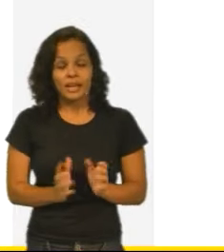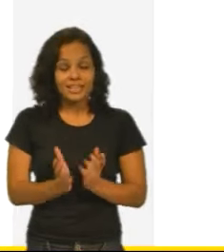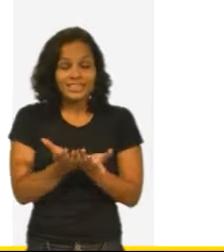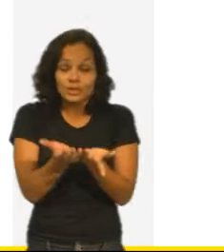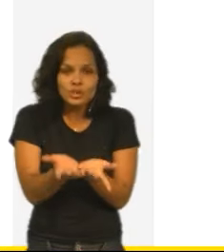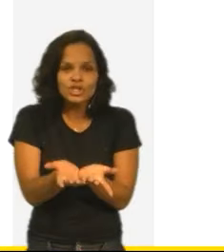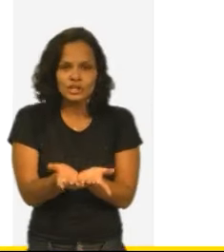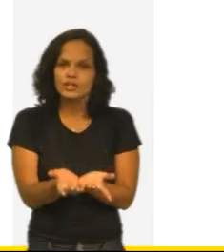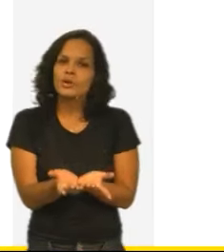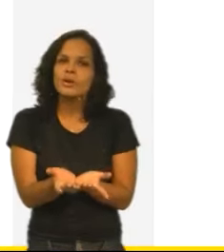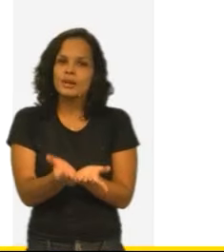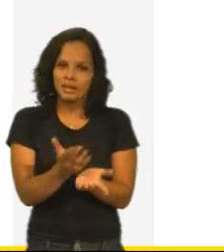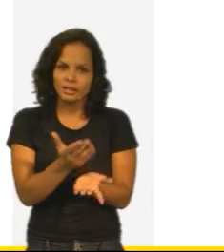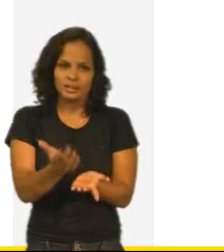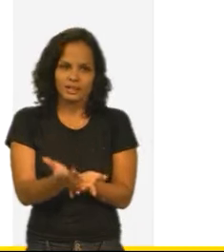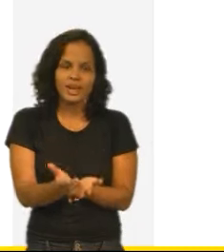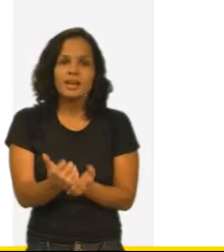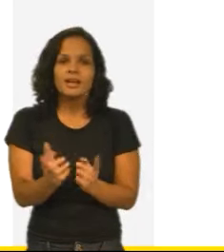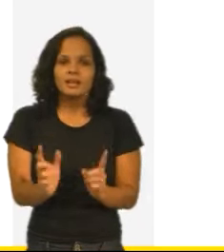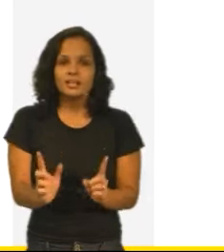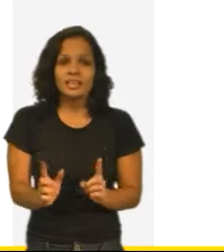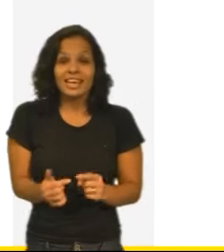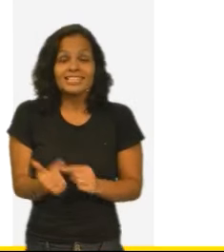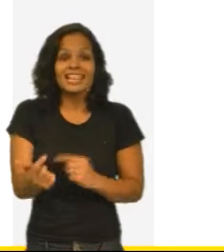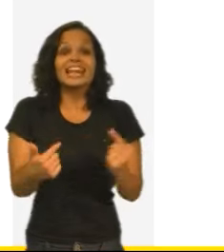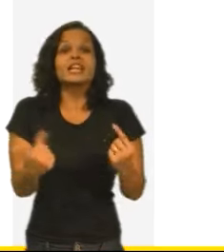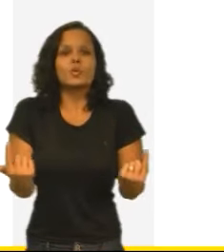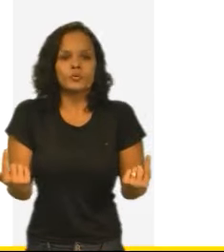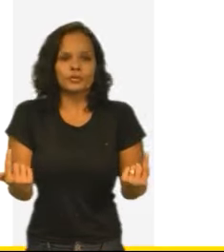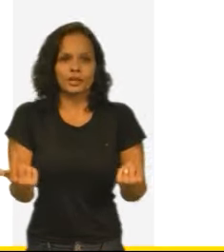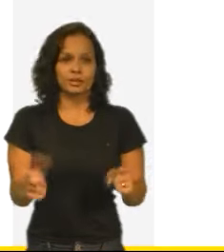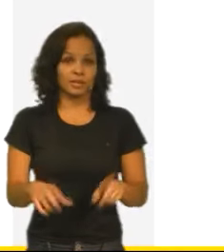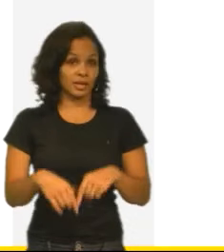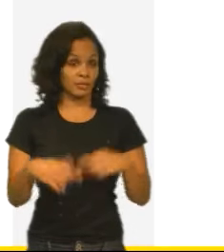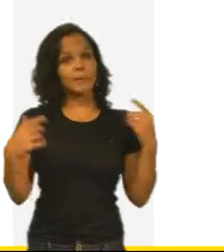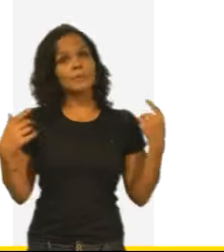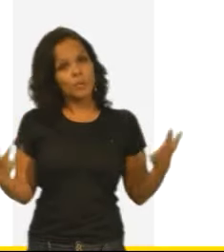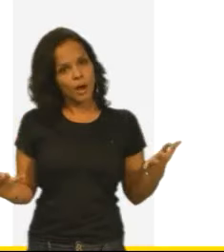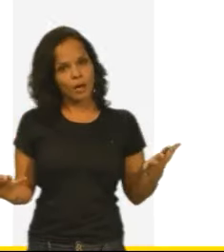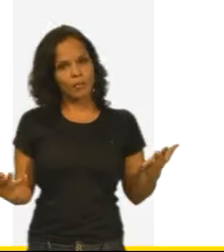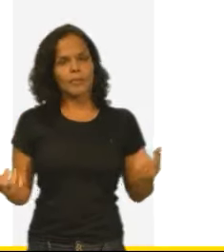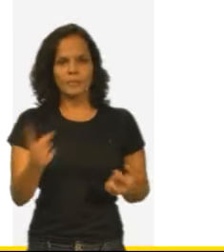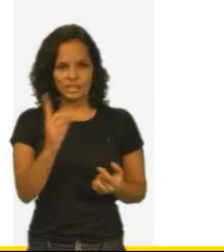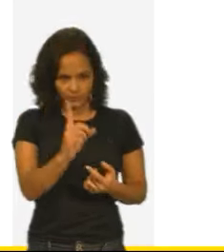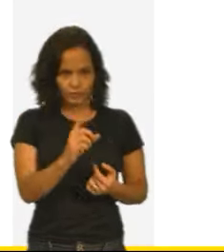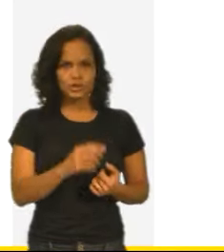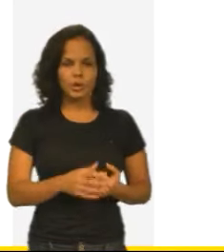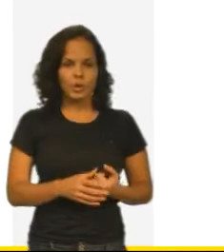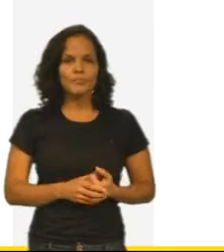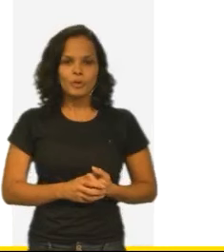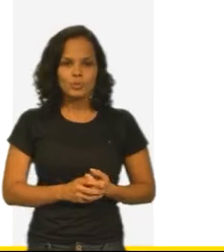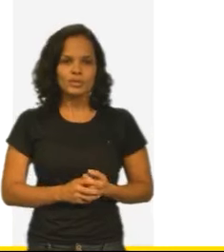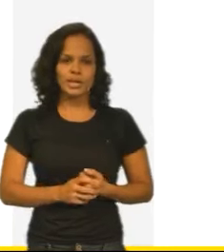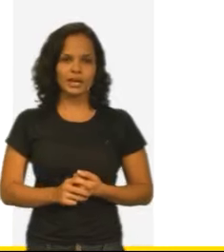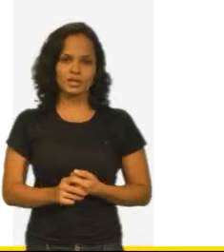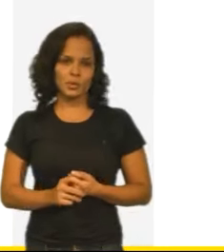Ele nos direciona a entender que ele está na dúvida. Ele não sabe qual, mas que foi só um que realizou a